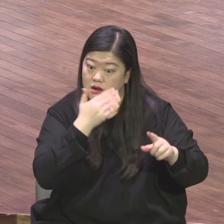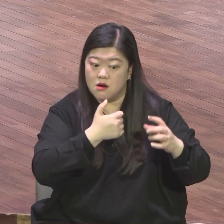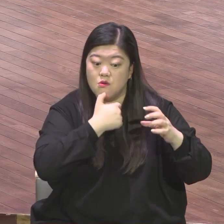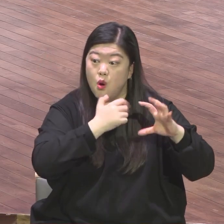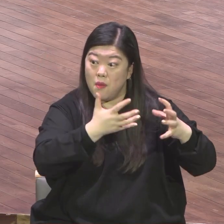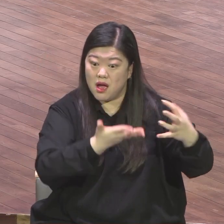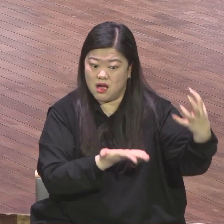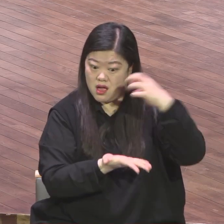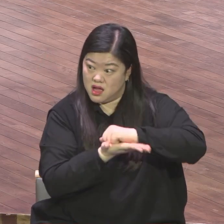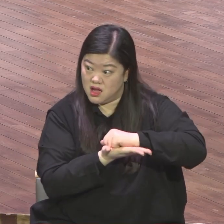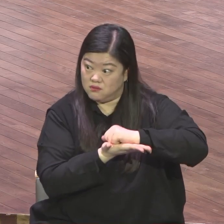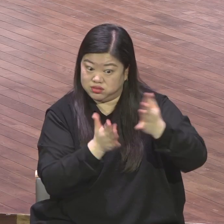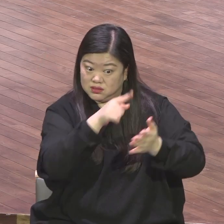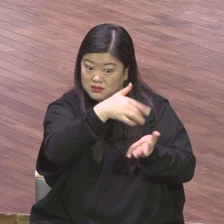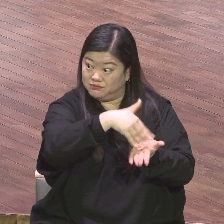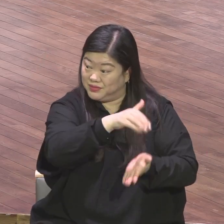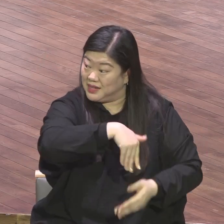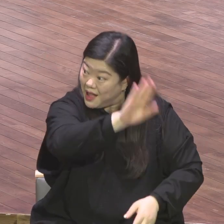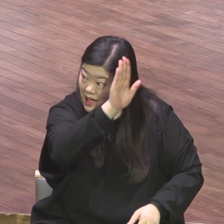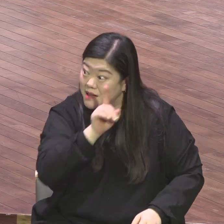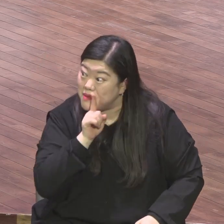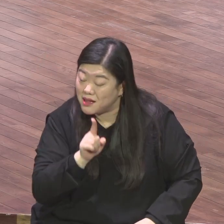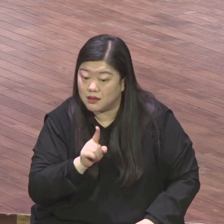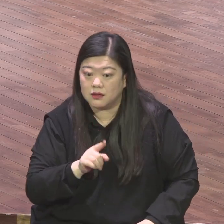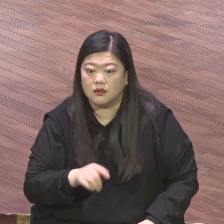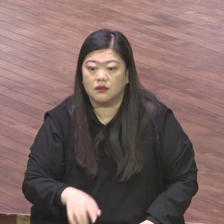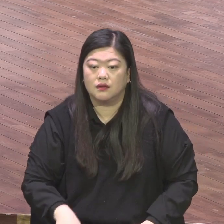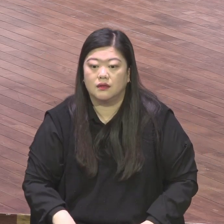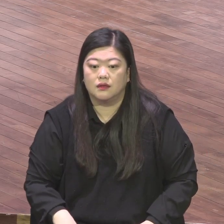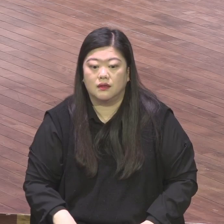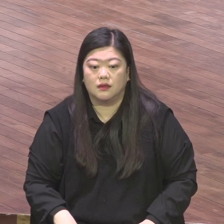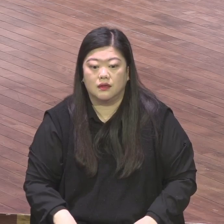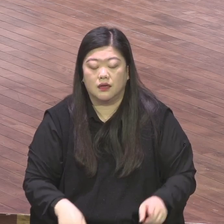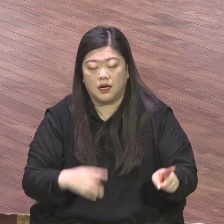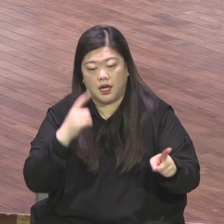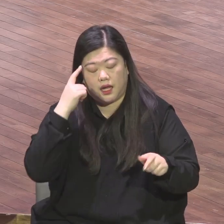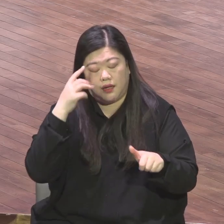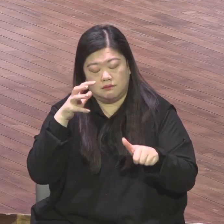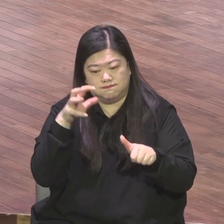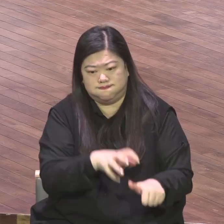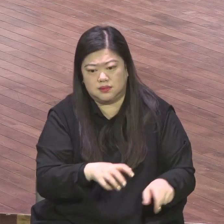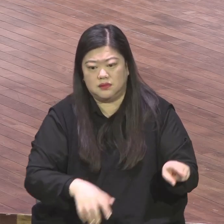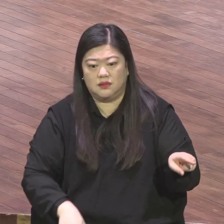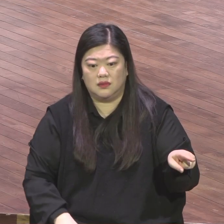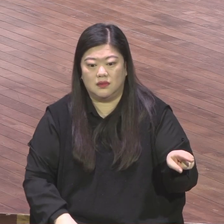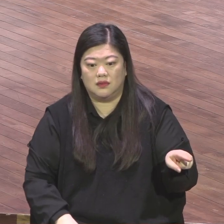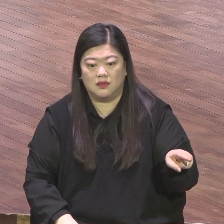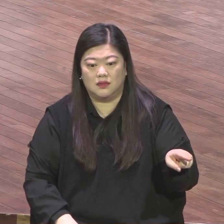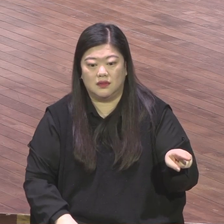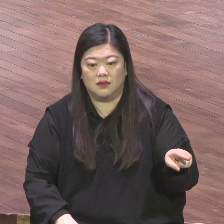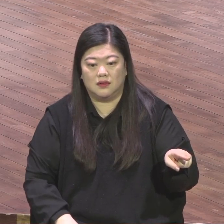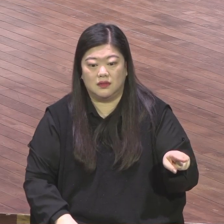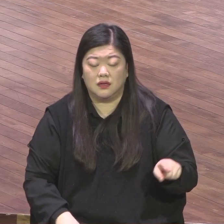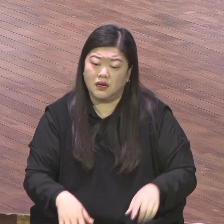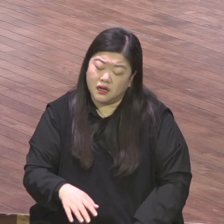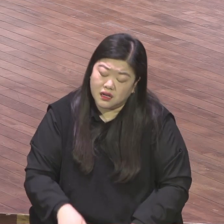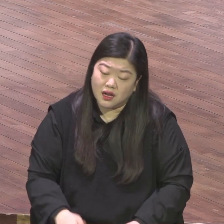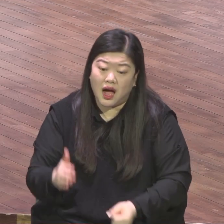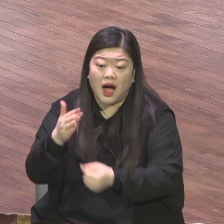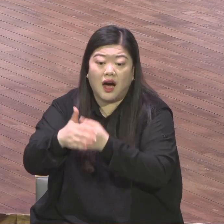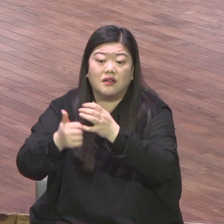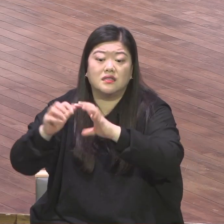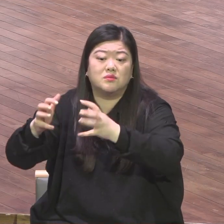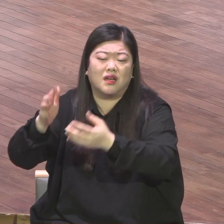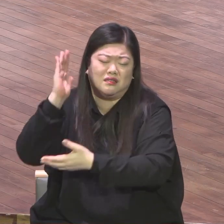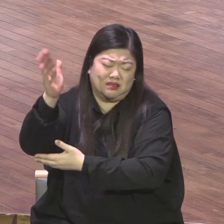땅의 것, 육신의 것 잡혀 있어요. 위로부터 이 말 성령에 대한 관심은 전혀 없습니다. 다시